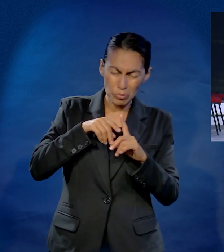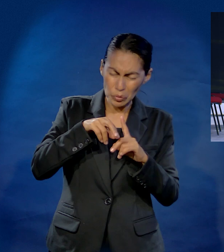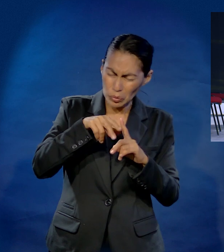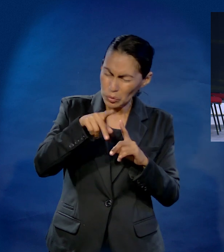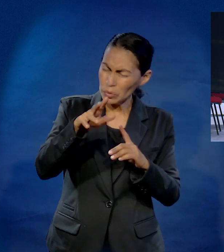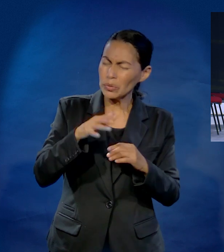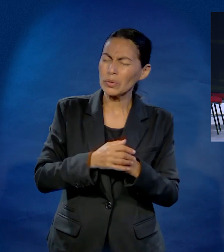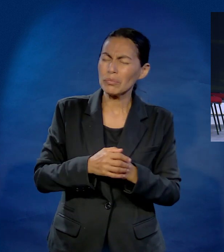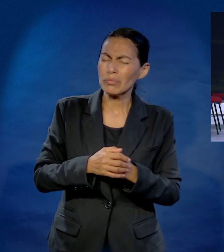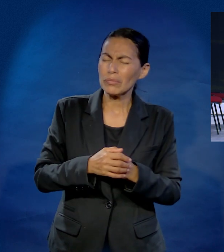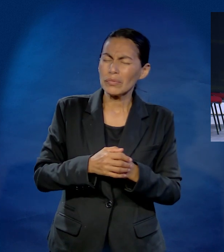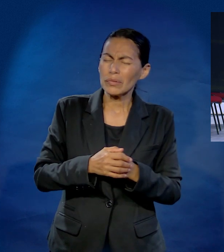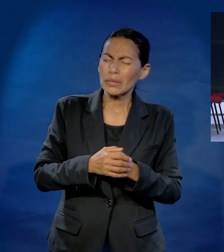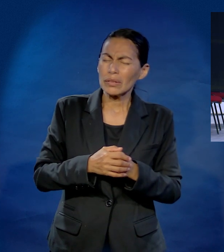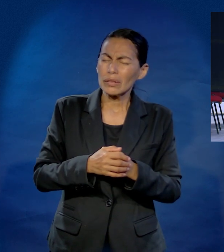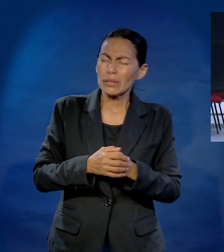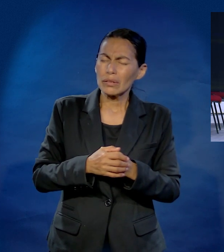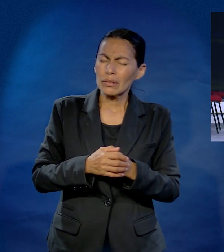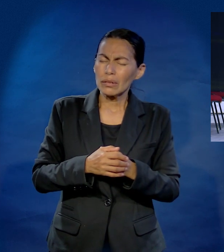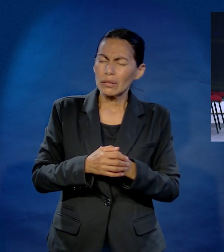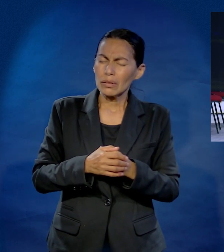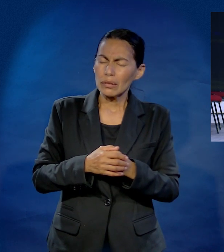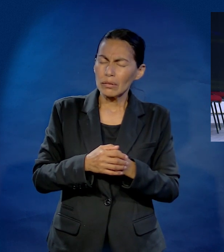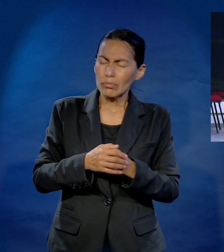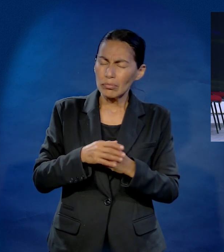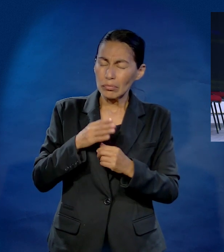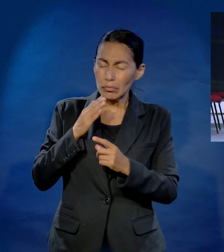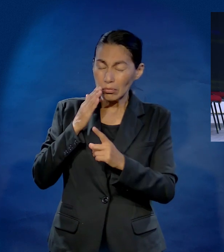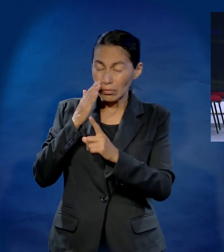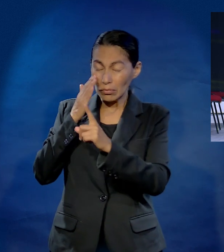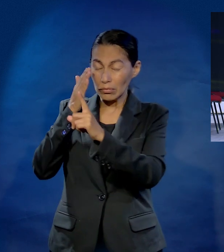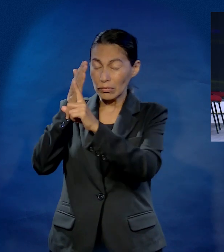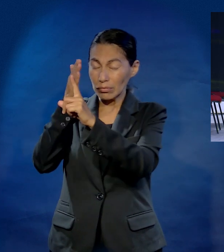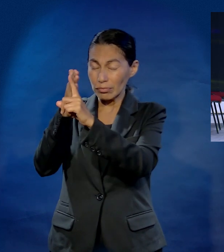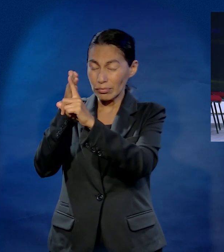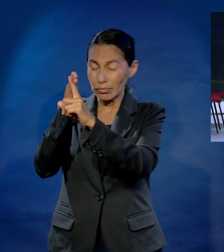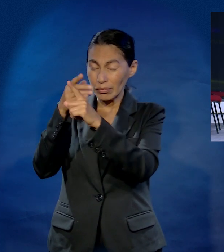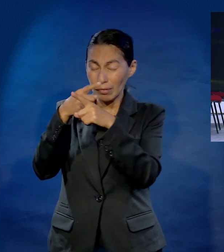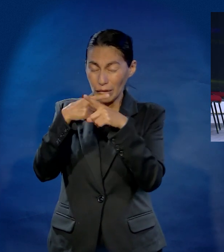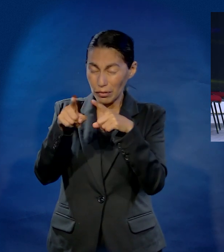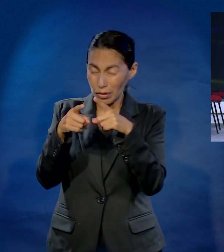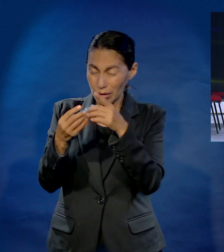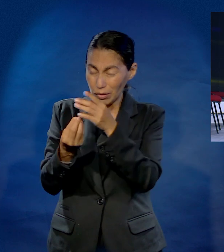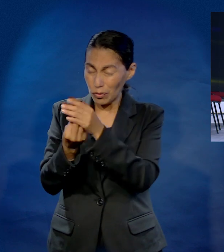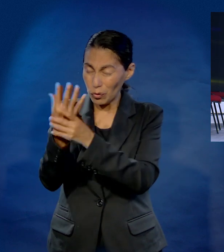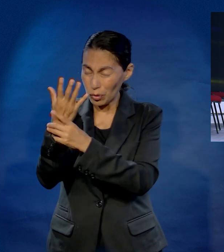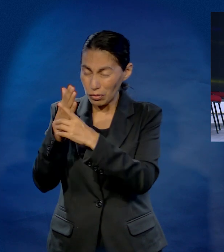podamos salir quienes lo necesitamos con una visión distinta.